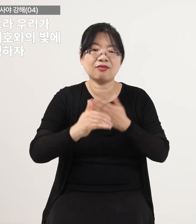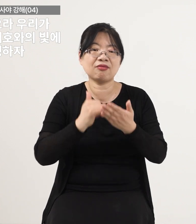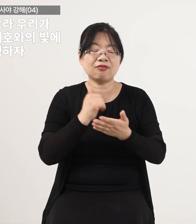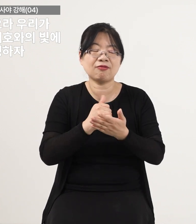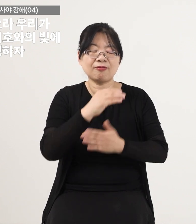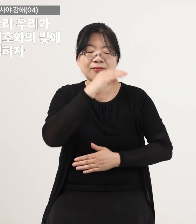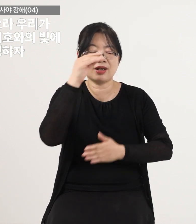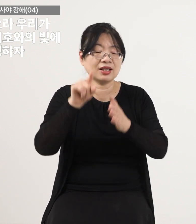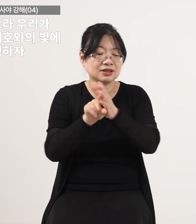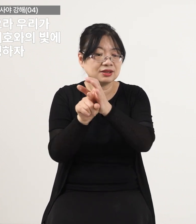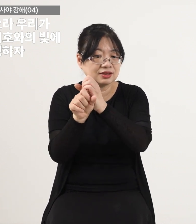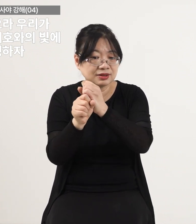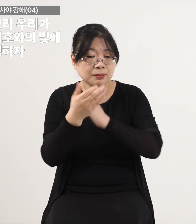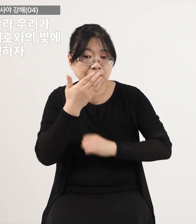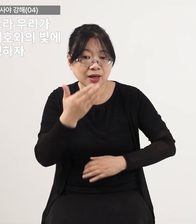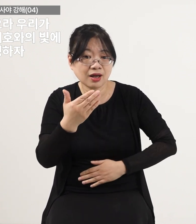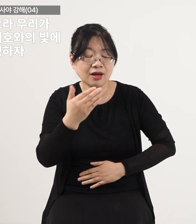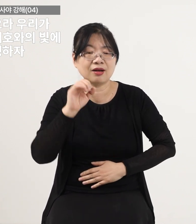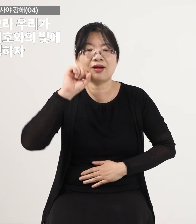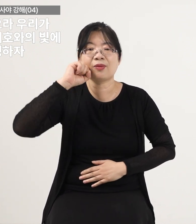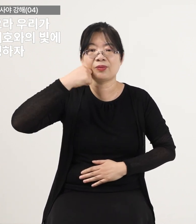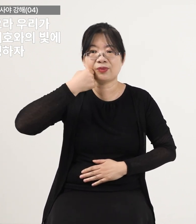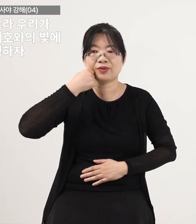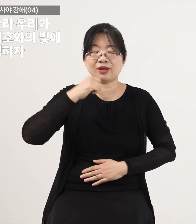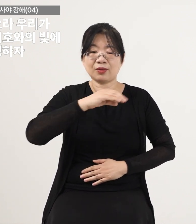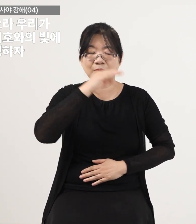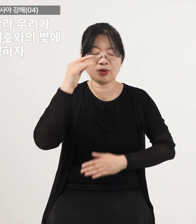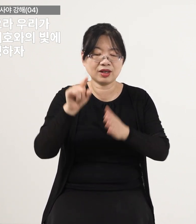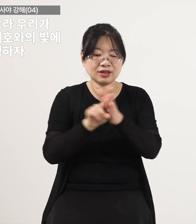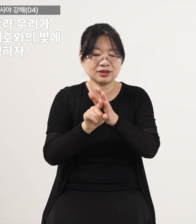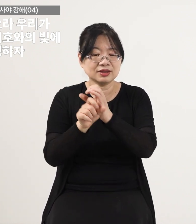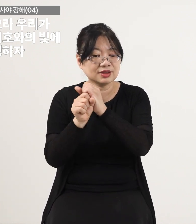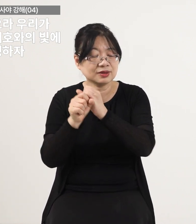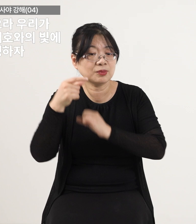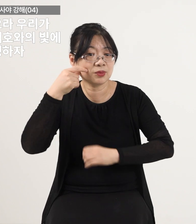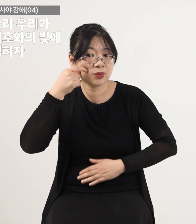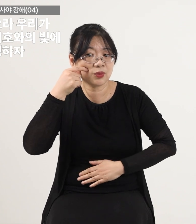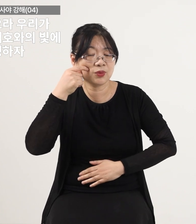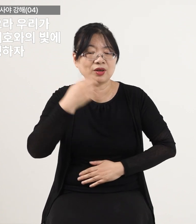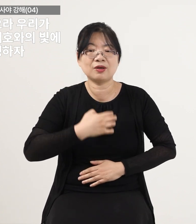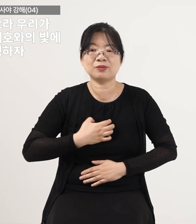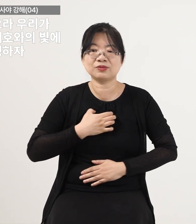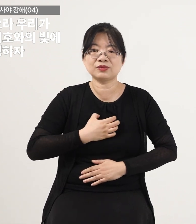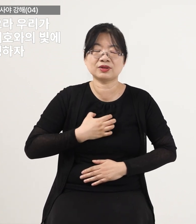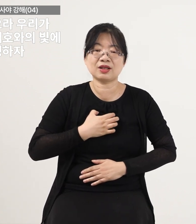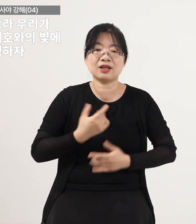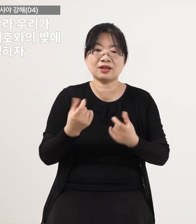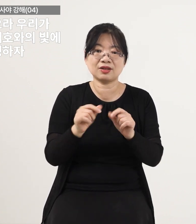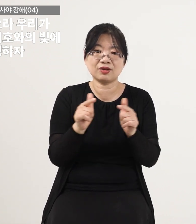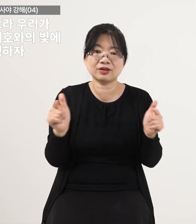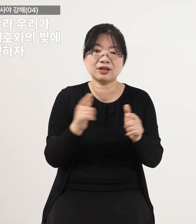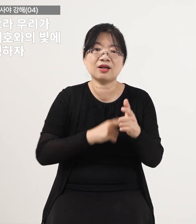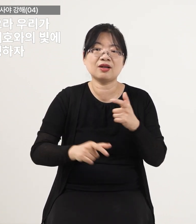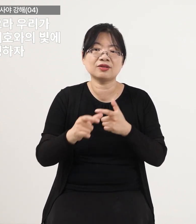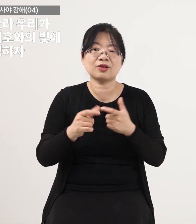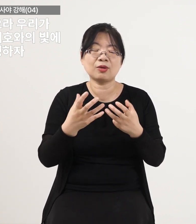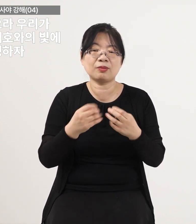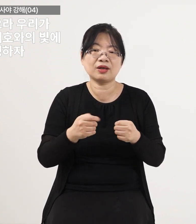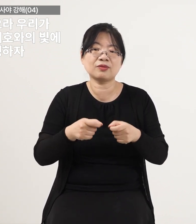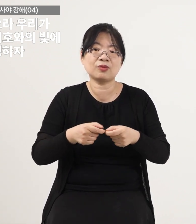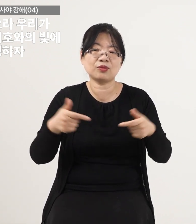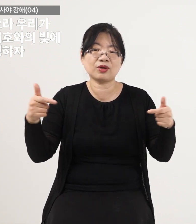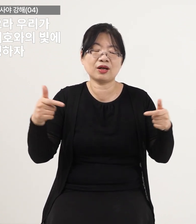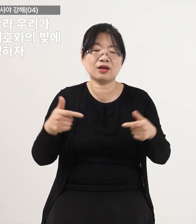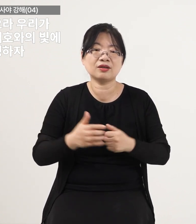옳게 의지할 수 있을까요? 옳게 의지할 수 없어요. 그러니까 불안하죠. 그러니까 그런 것들을 점점 더 많이